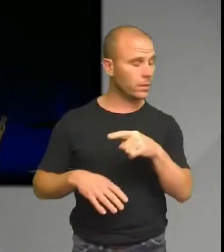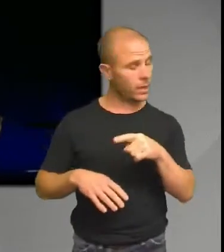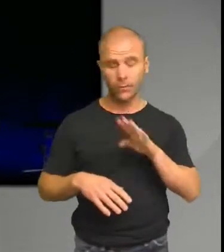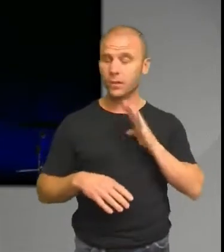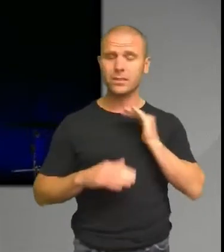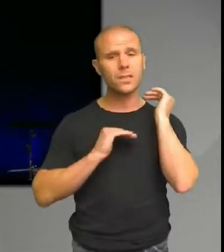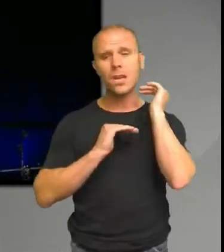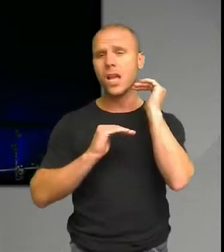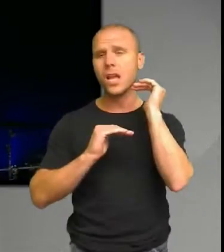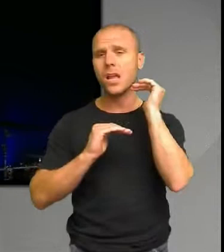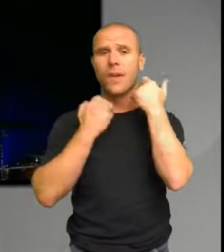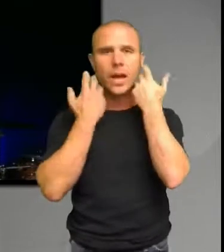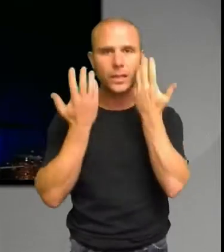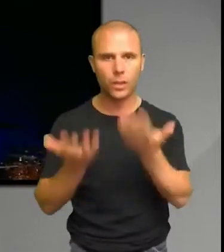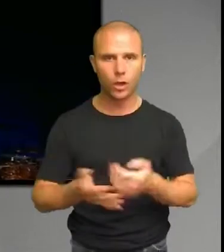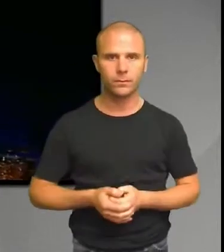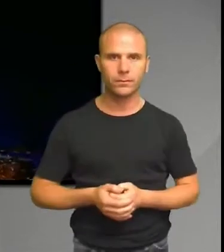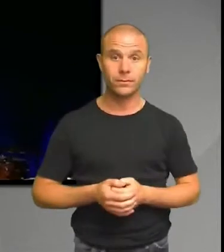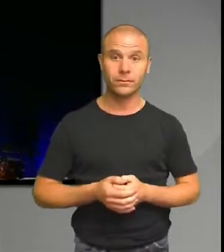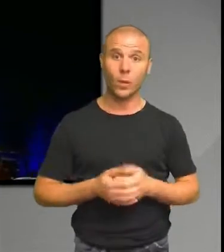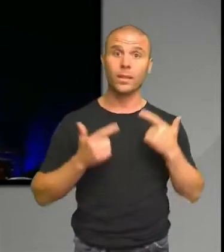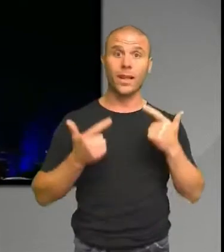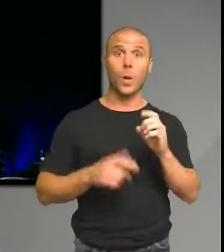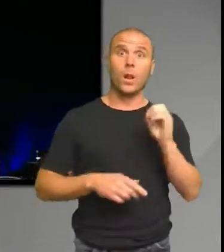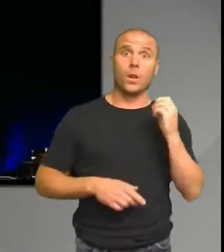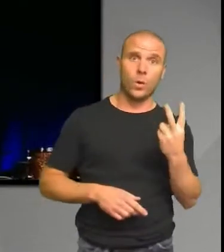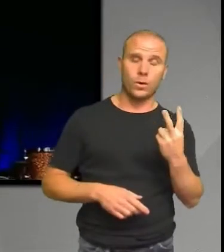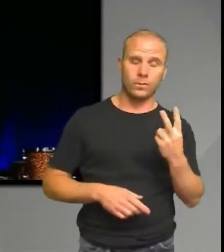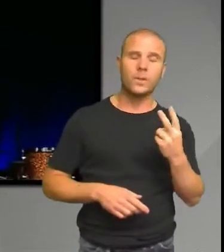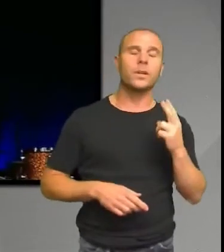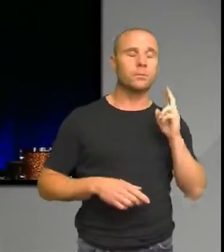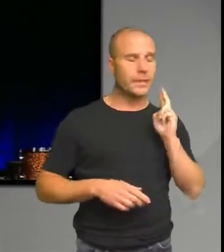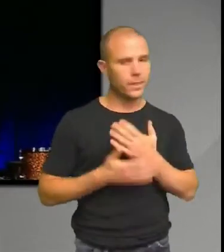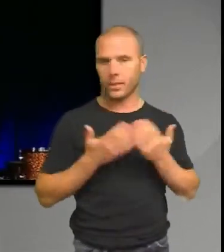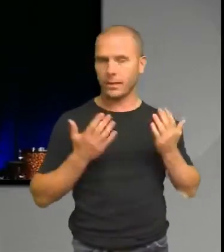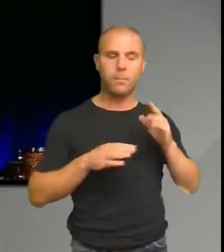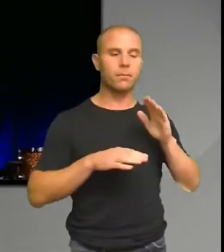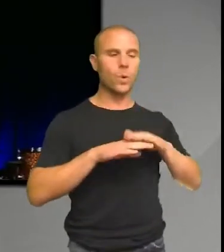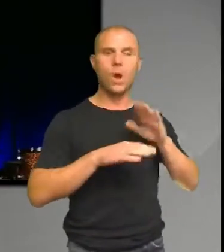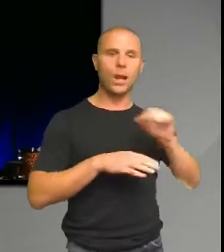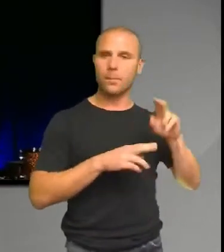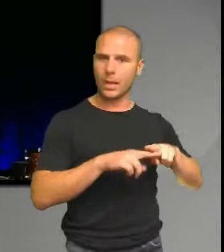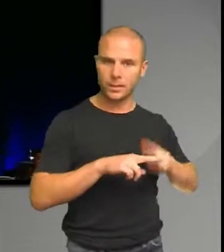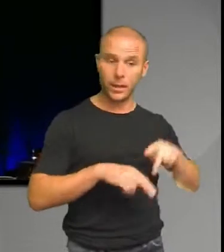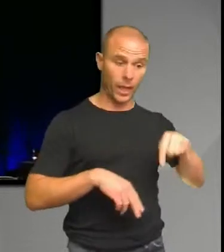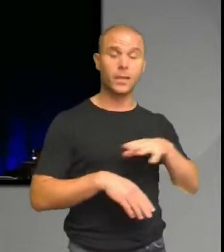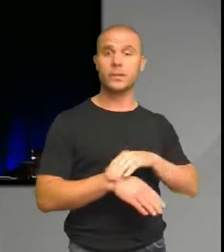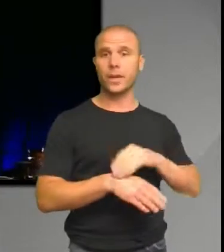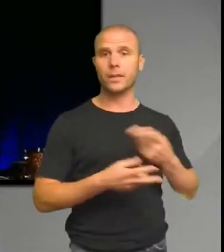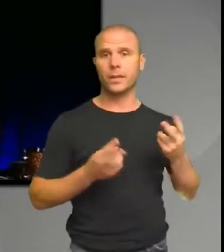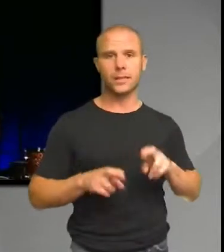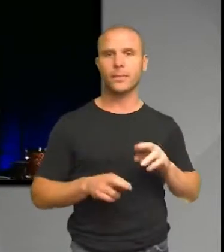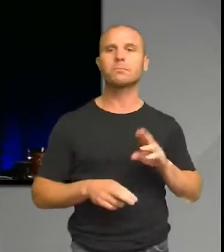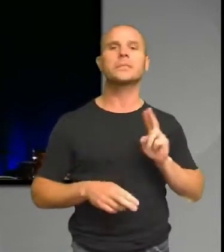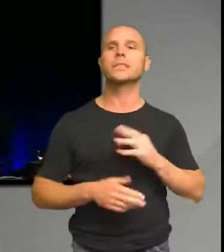dag. Så är det, tack och lov, inte på alla platser här på jorden. I Sverige är det inte så.